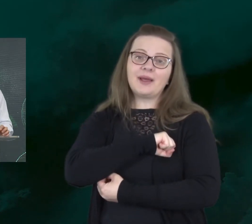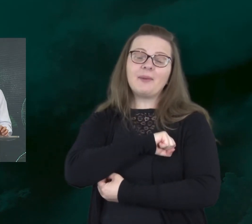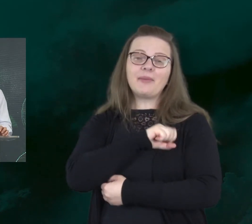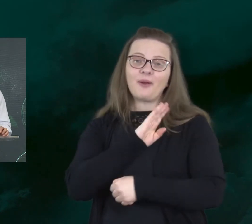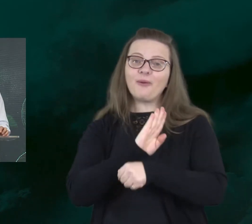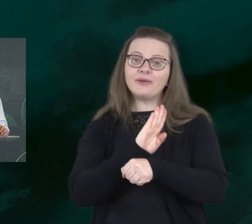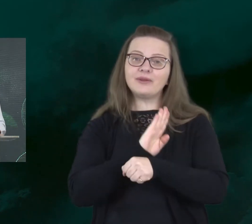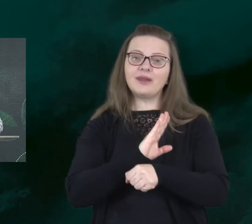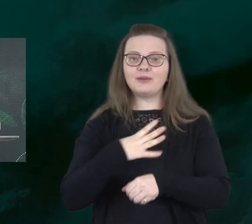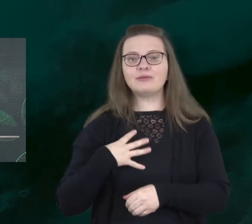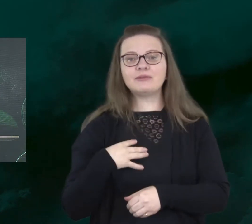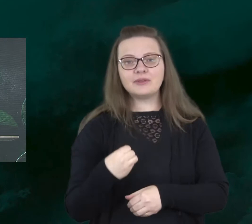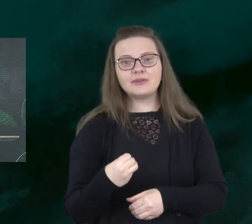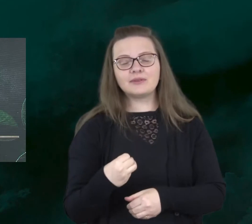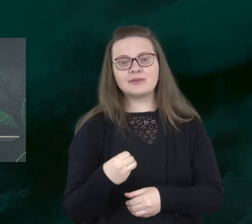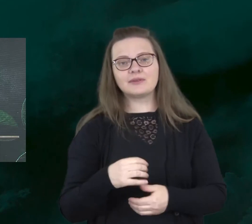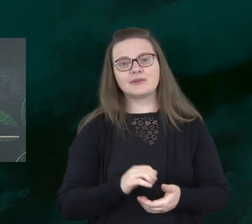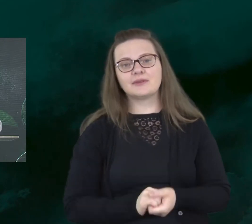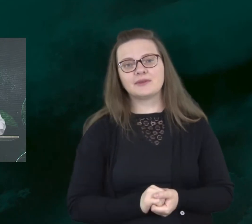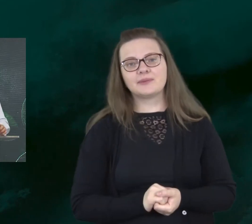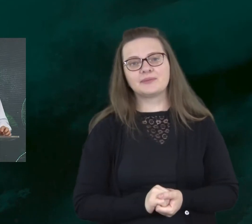mesma coisa,